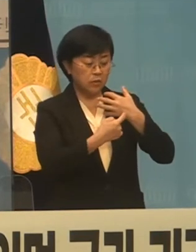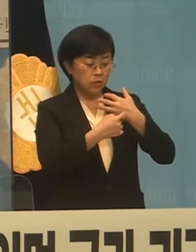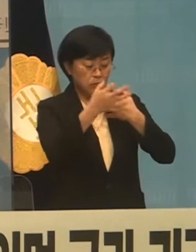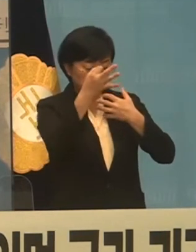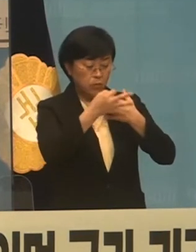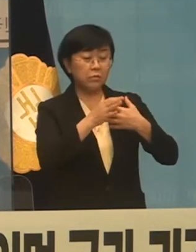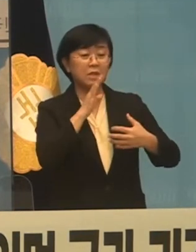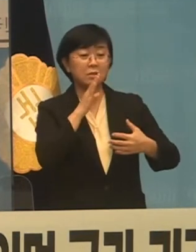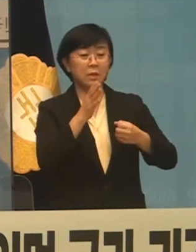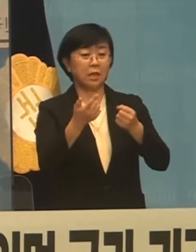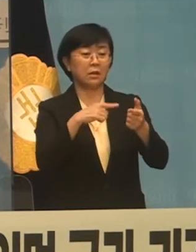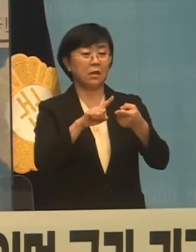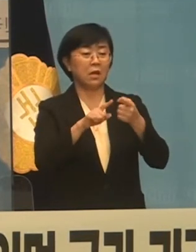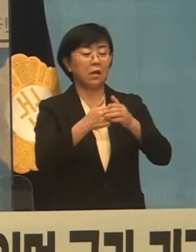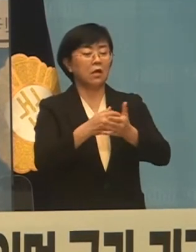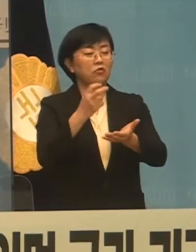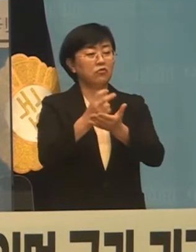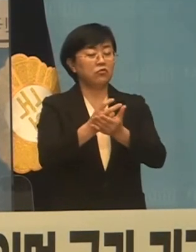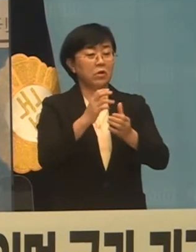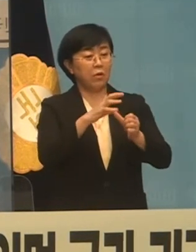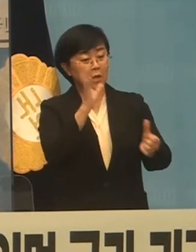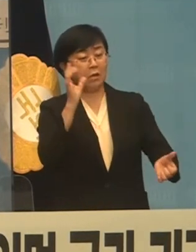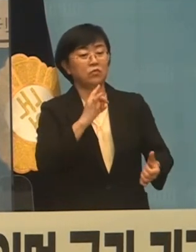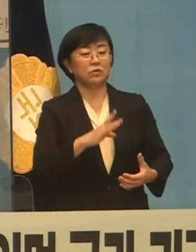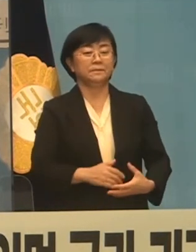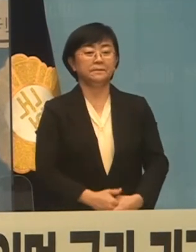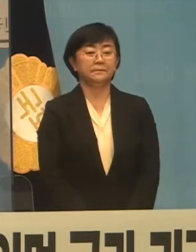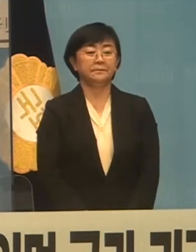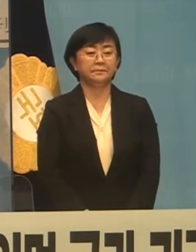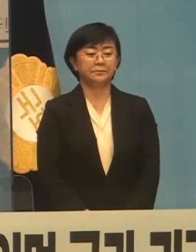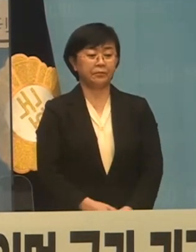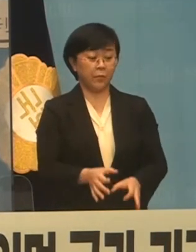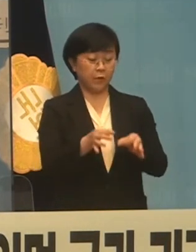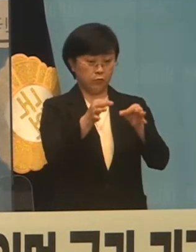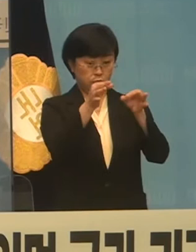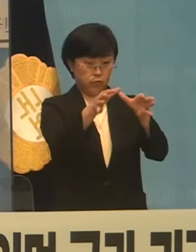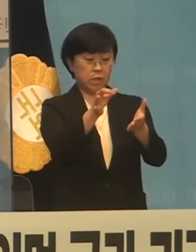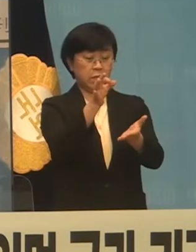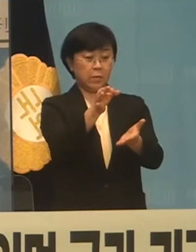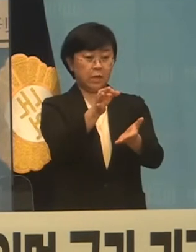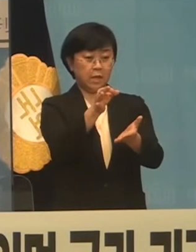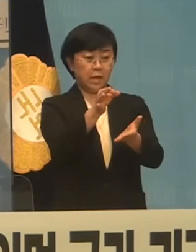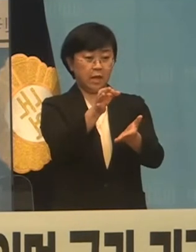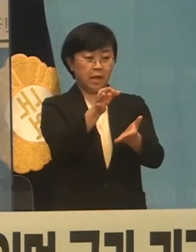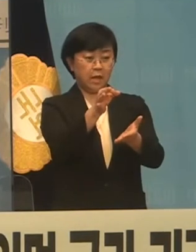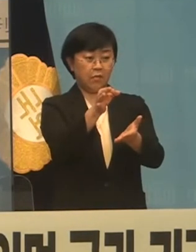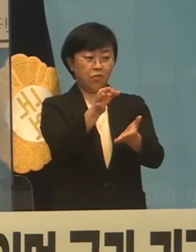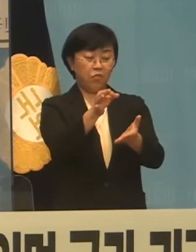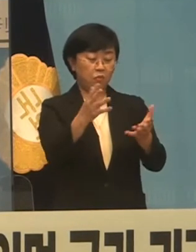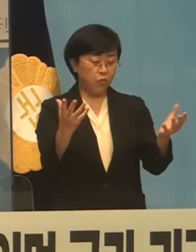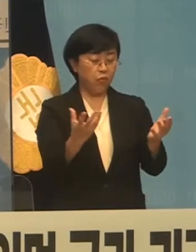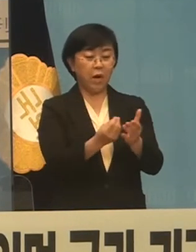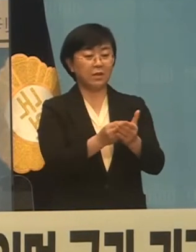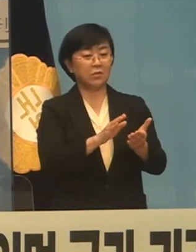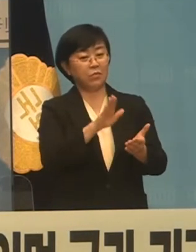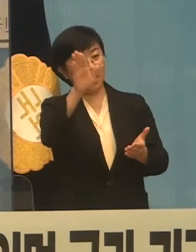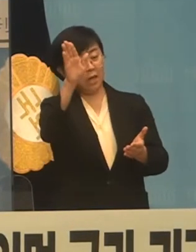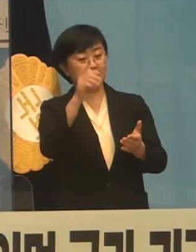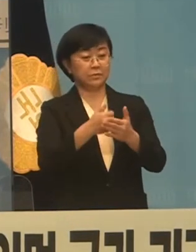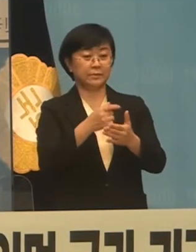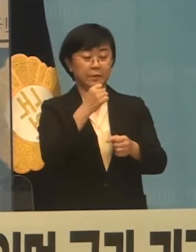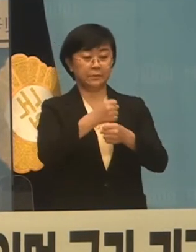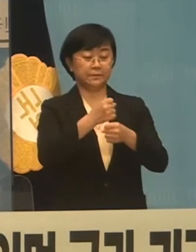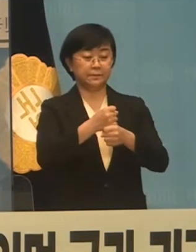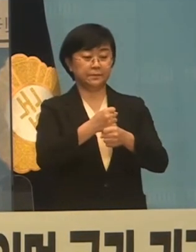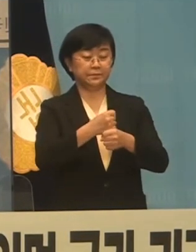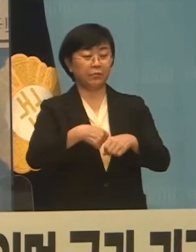명분을 달았지만 그저 규제 완화에 불과합니다. 투기자본에 날개를 달아준 정책일 뿐입니다.